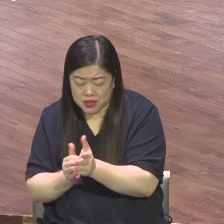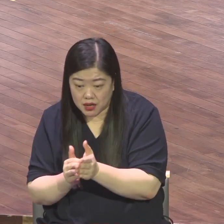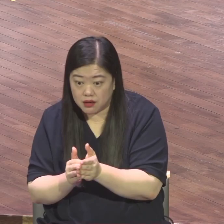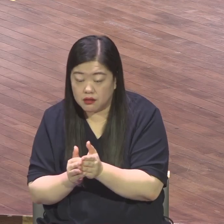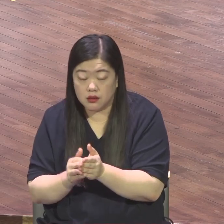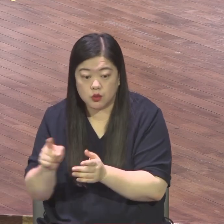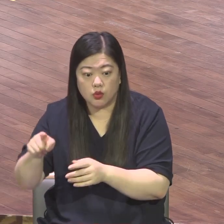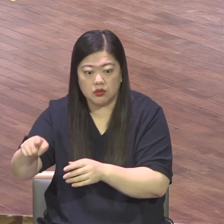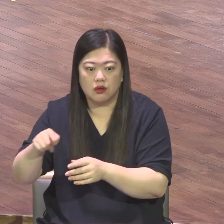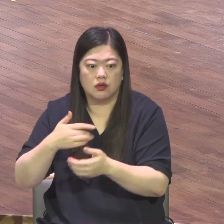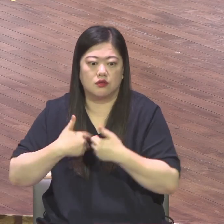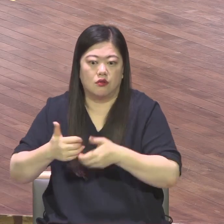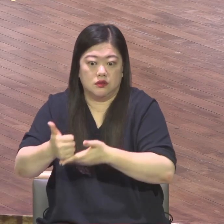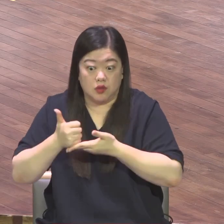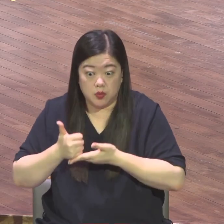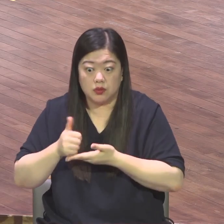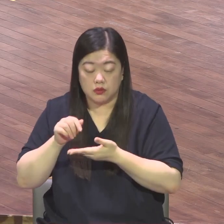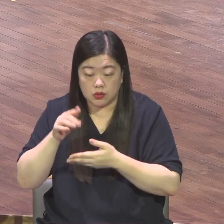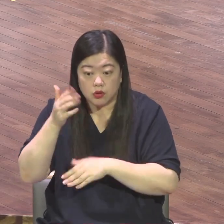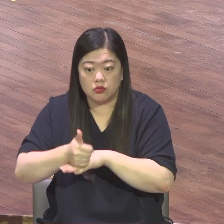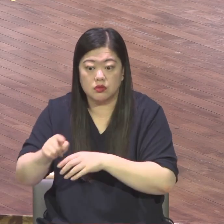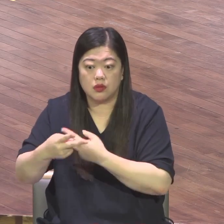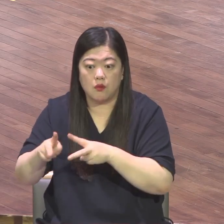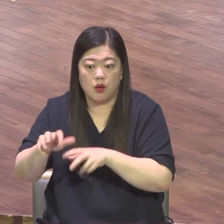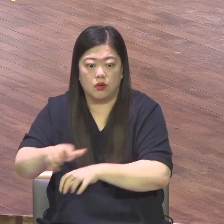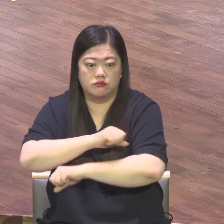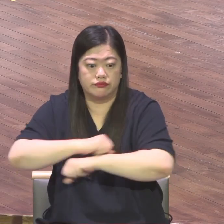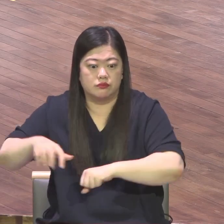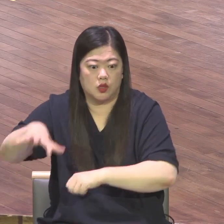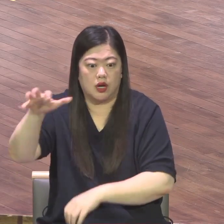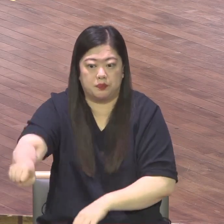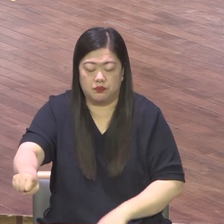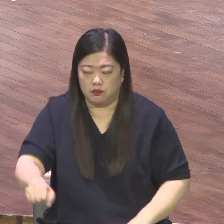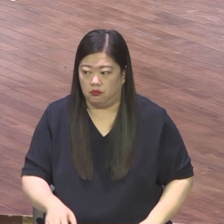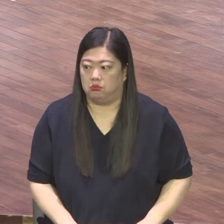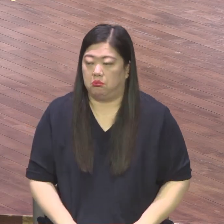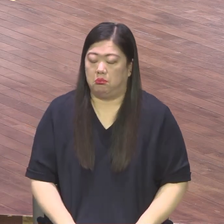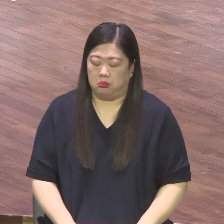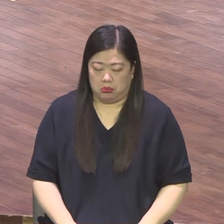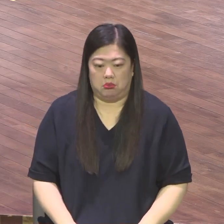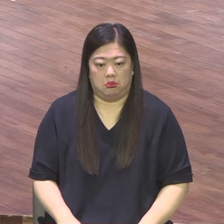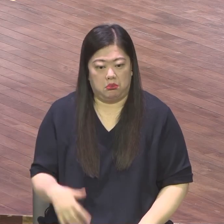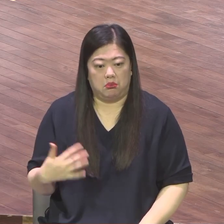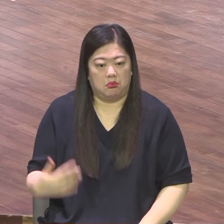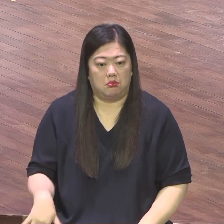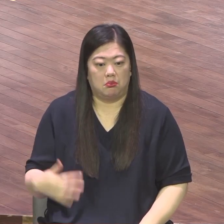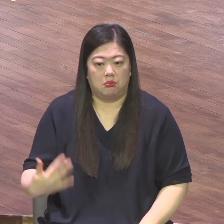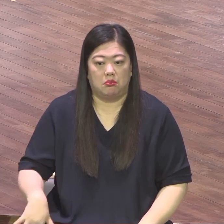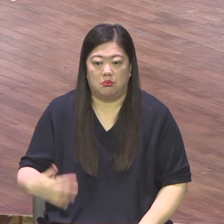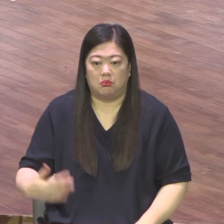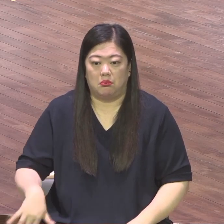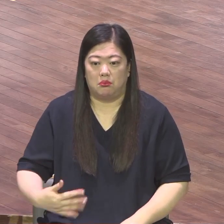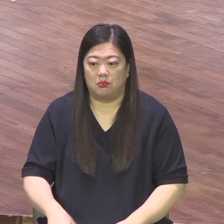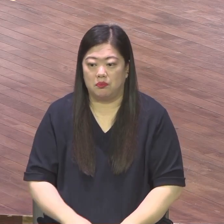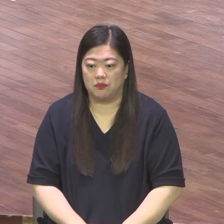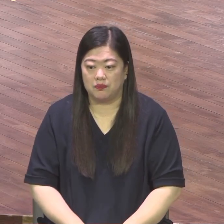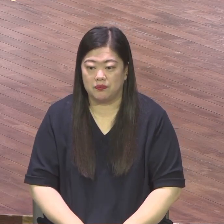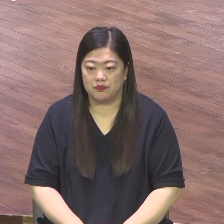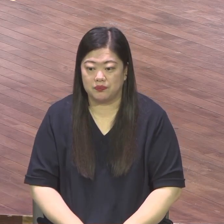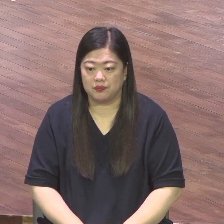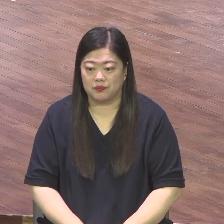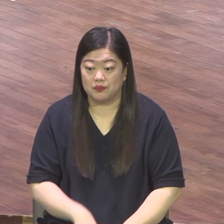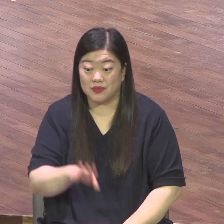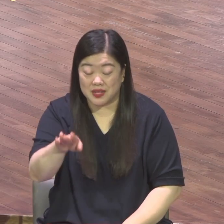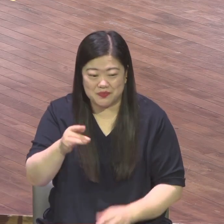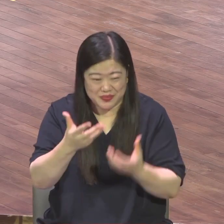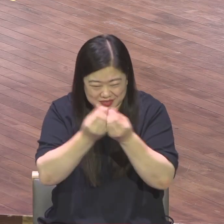있고 브리새가 있고 아멘. 그 현장에 다 답이 현장 가야 답이 있다. 여러분 초일류 기업들